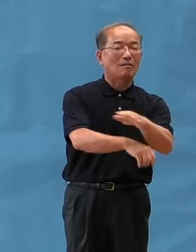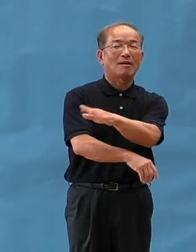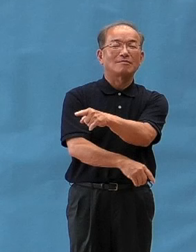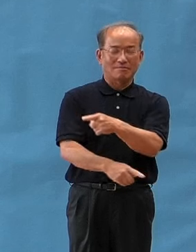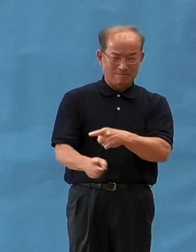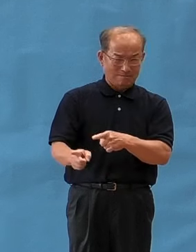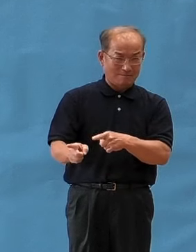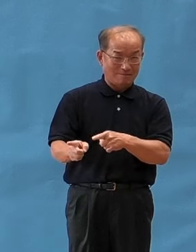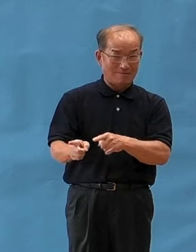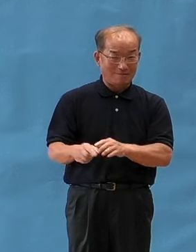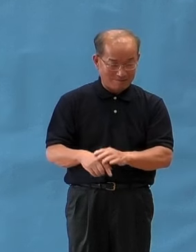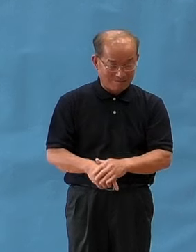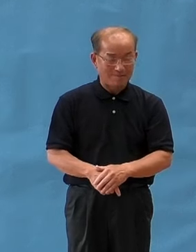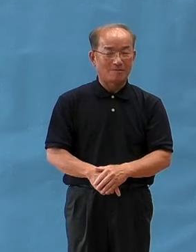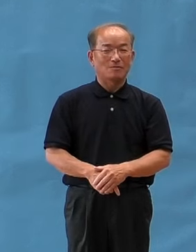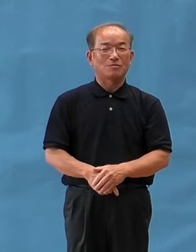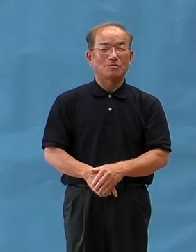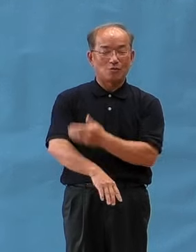あ、正直言って、まあ、